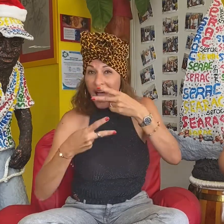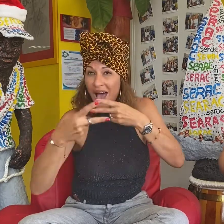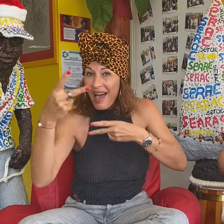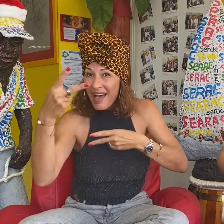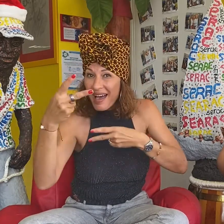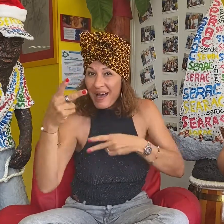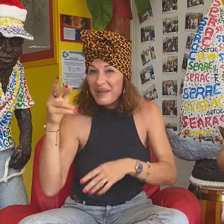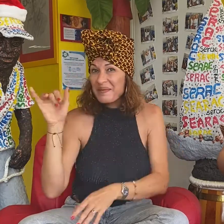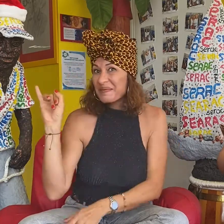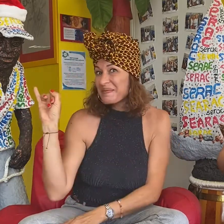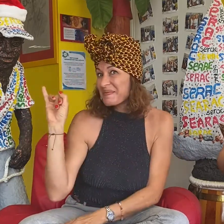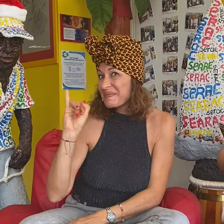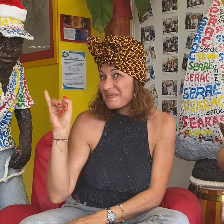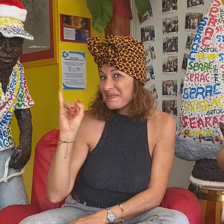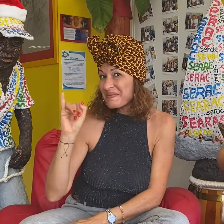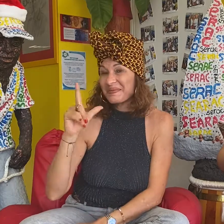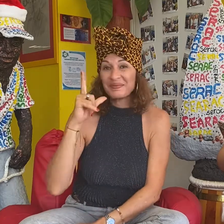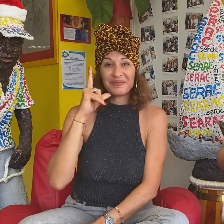Noël.